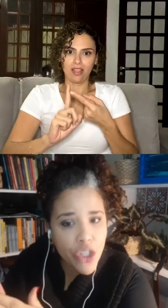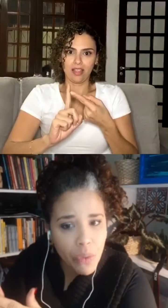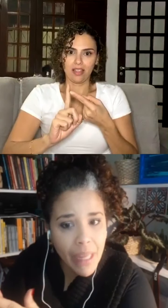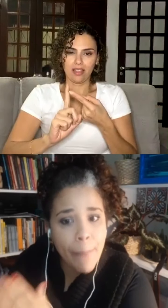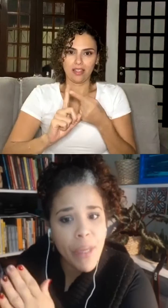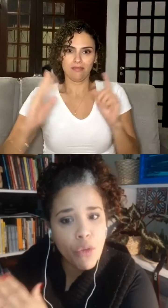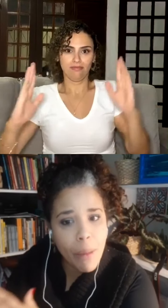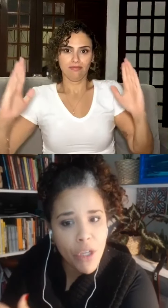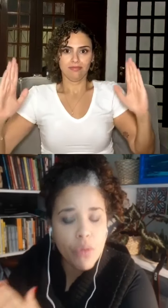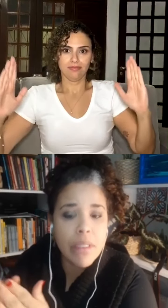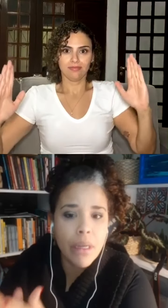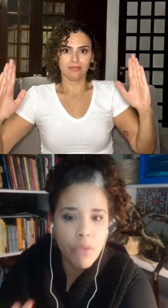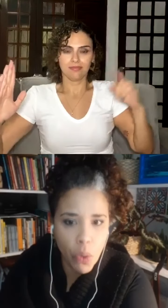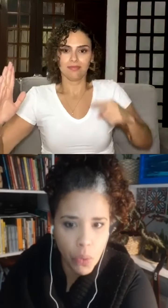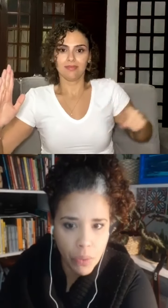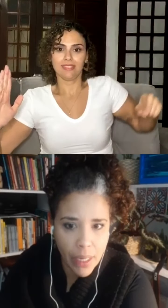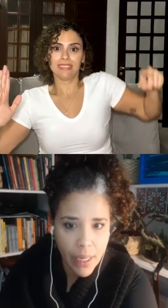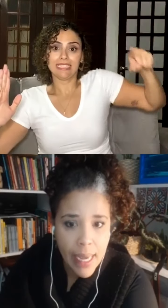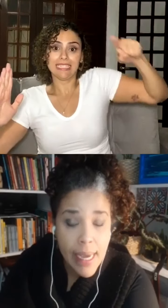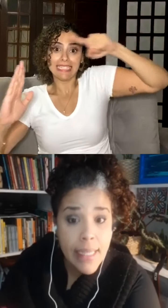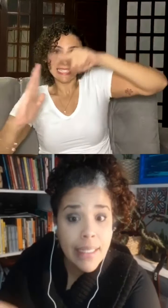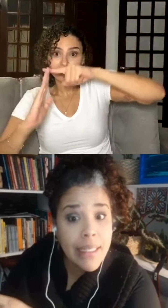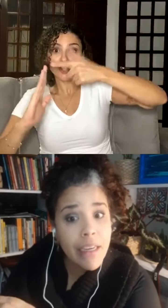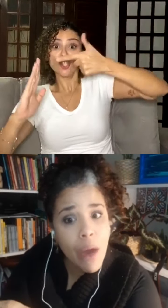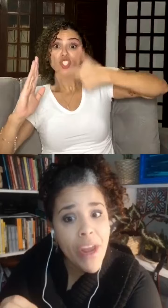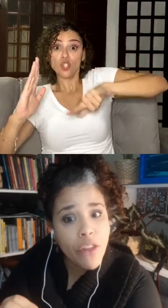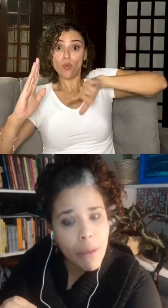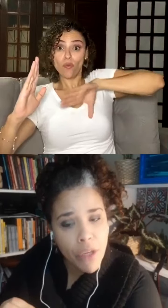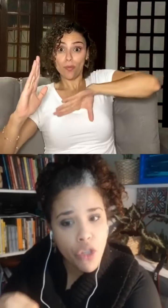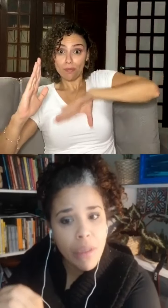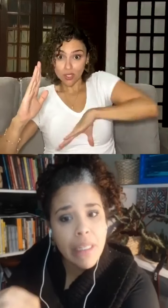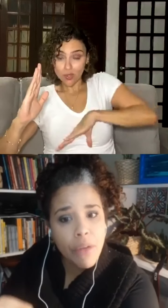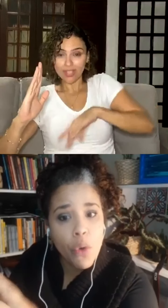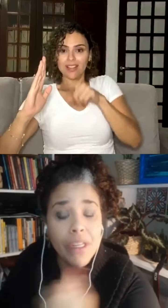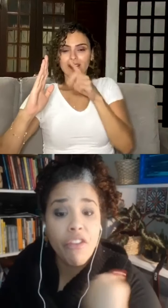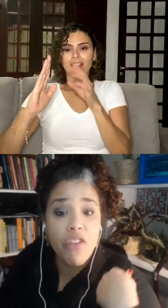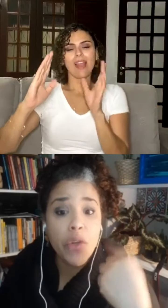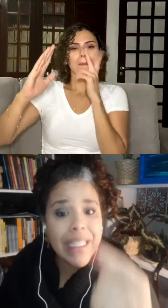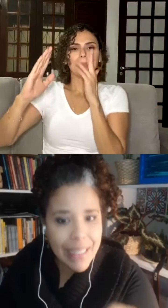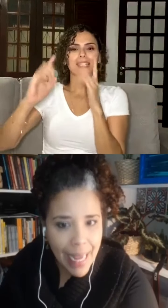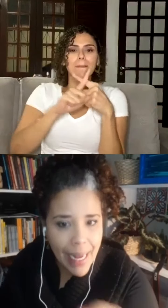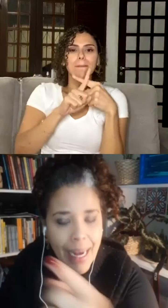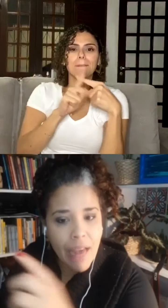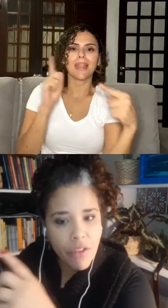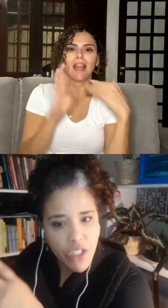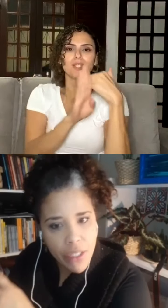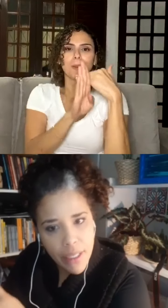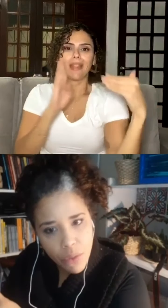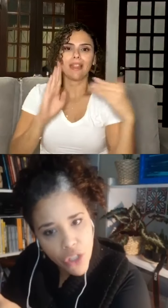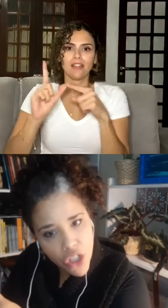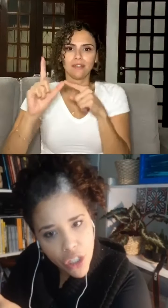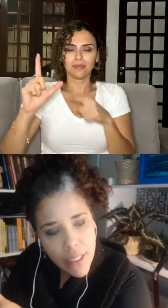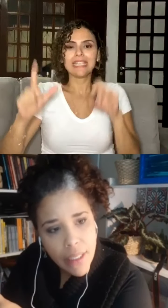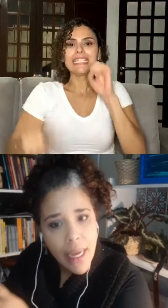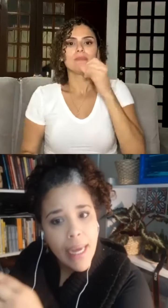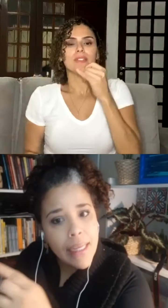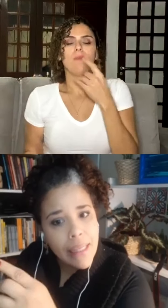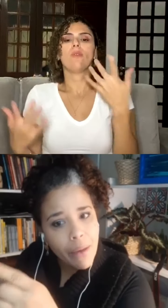do tempo entre uma menstruação e outra. Se entre uma menstruação e outra você leva 25